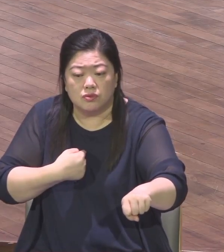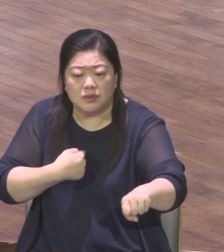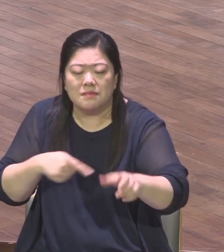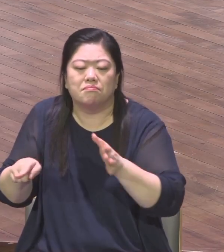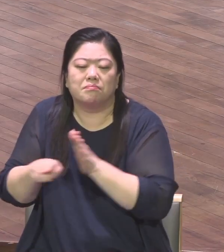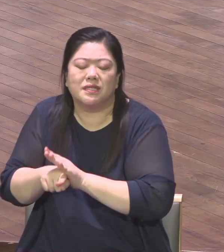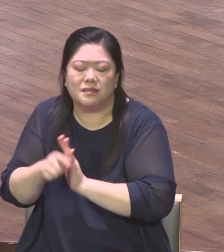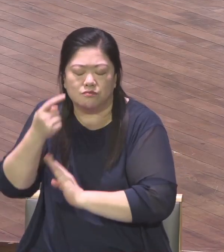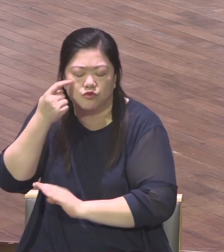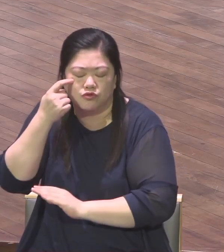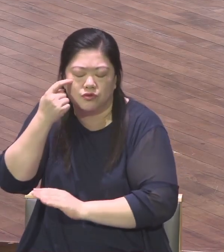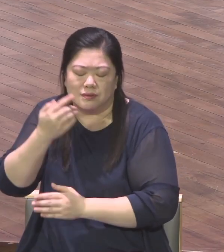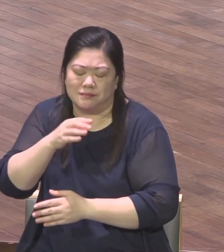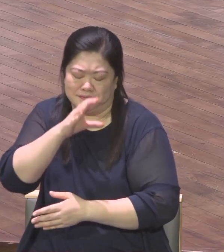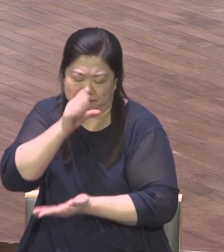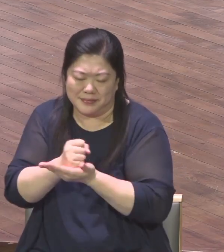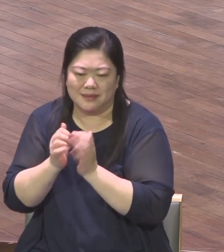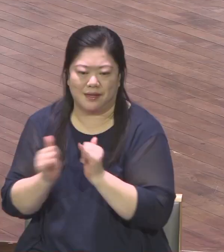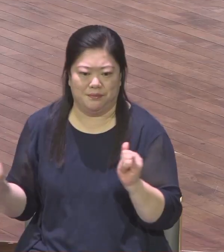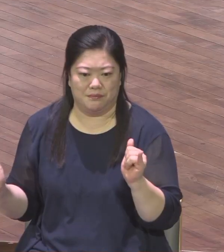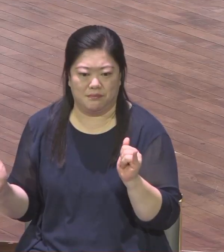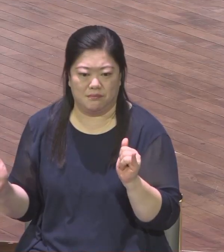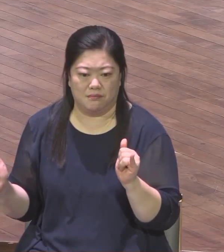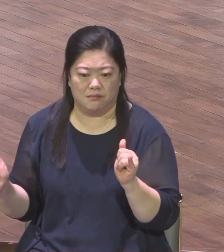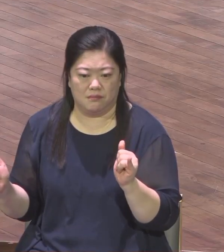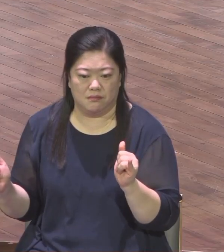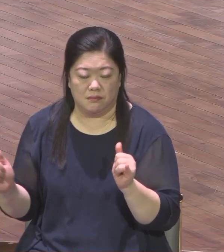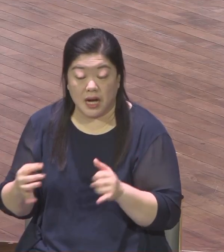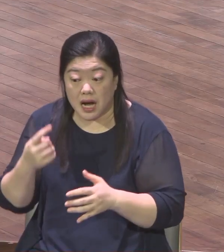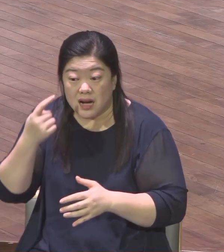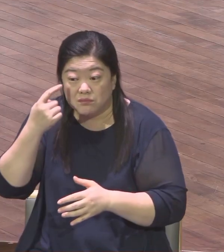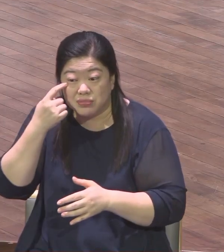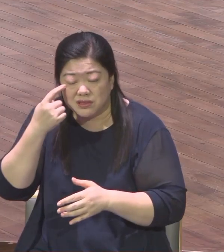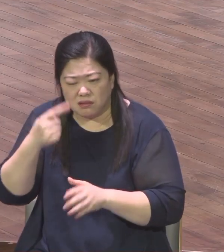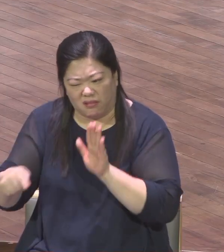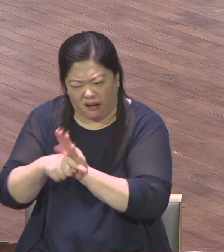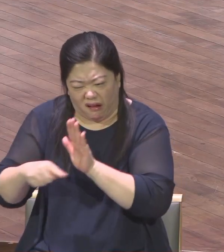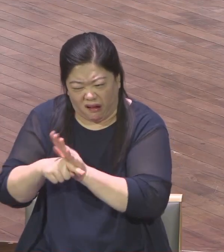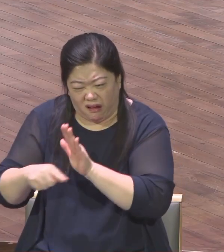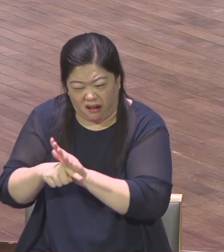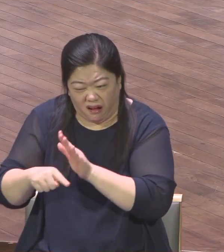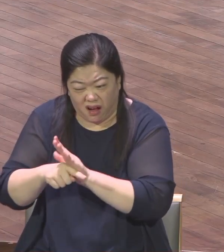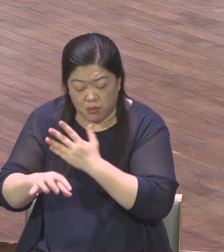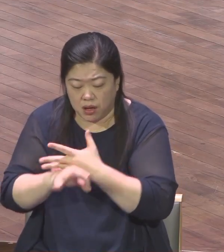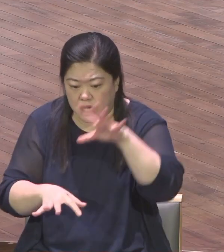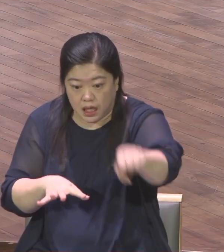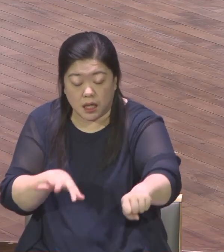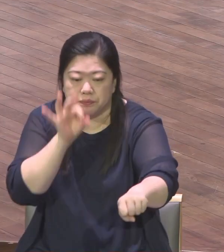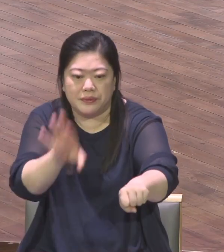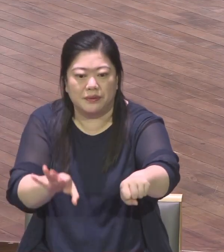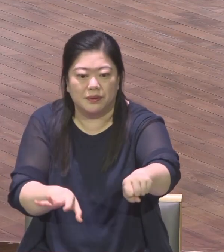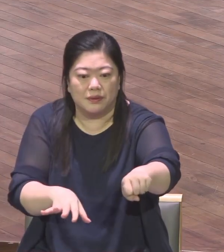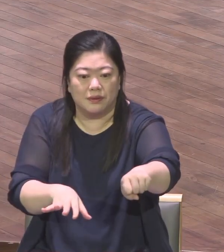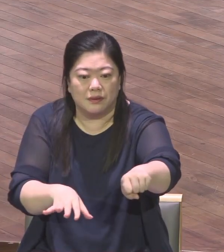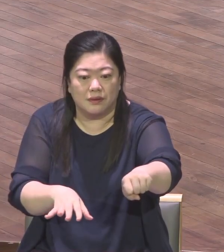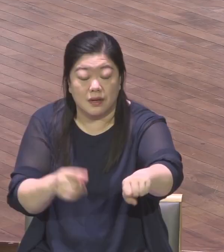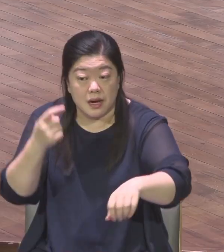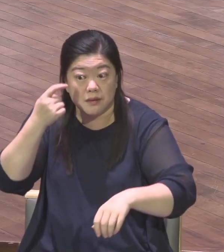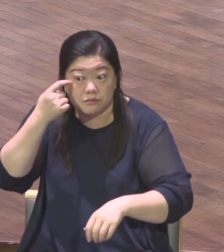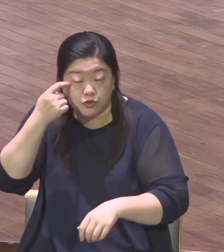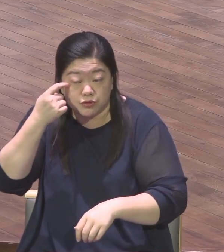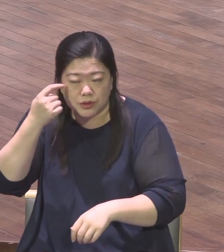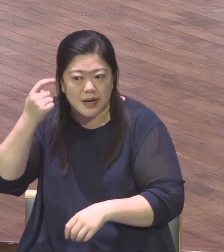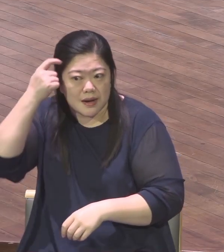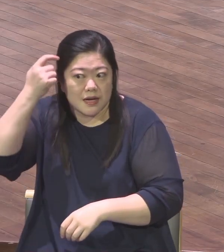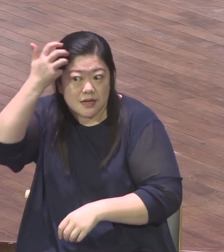자. 불신앙의 눈 가지고는 불신앙 눈과 아무것도 안 보여요. 아무것도 가질 수 없어요. 불신앙의